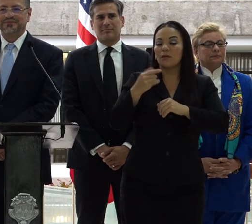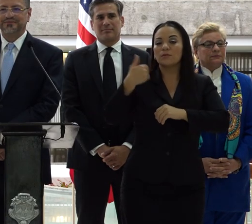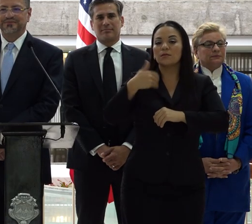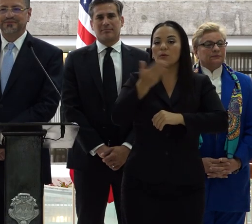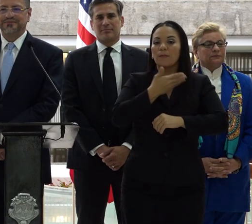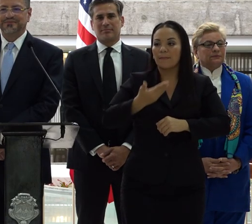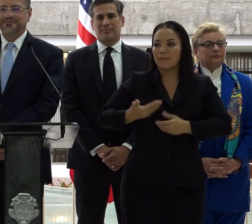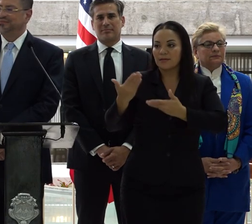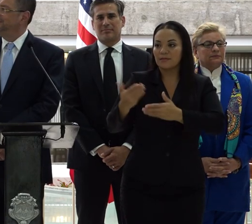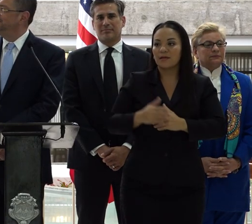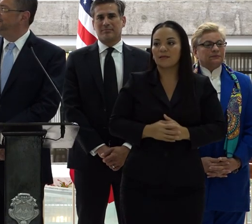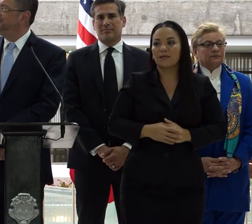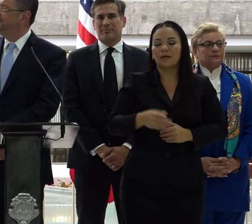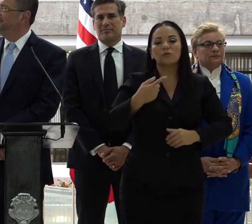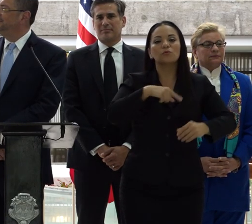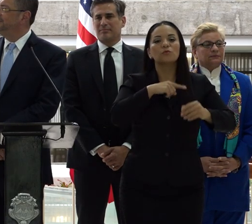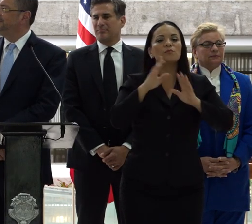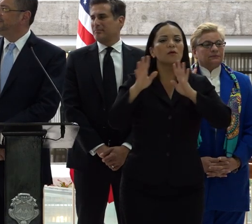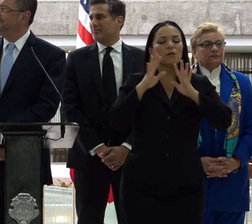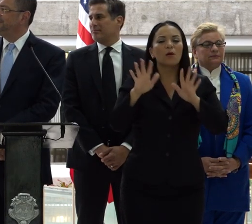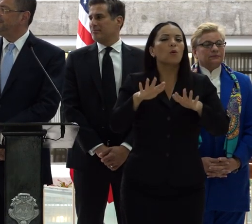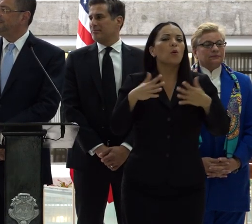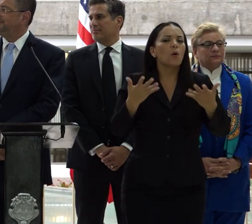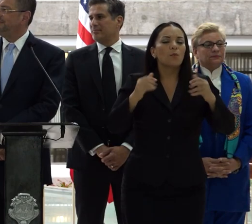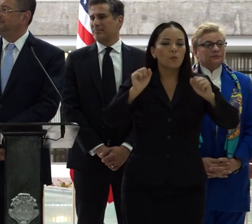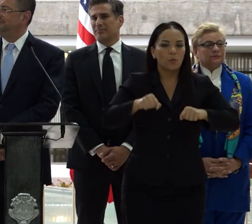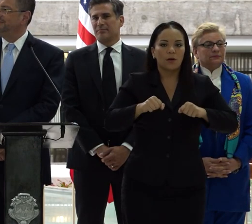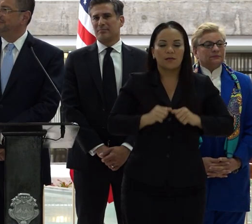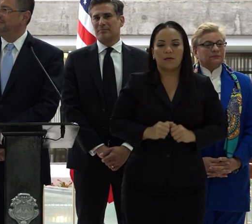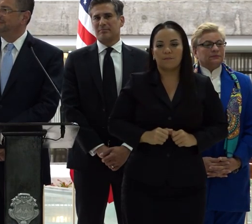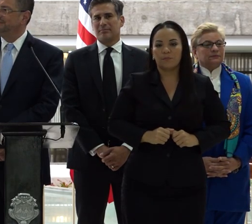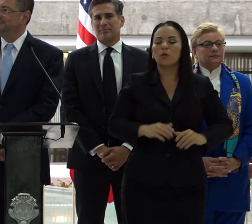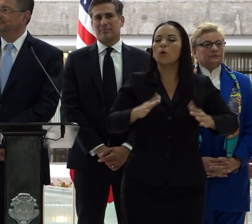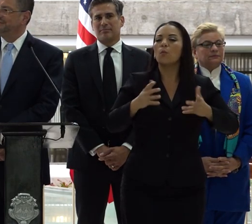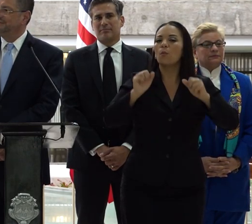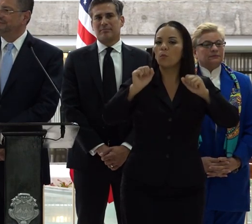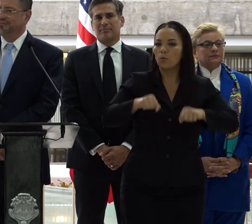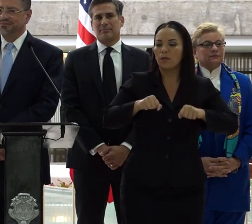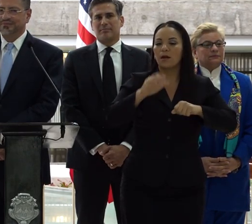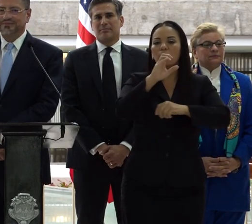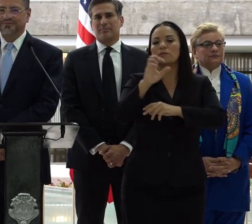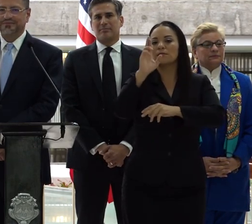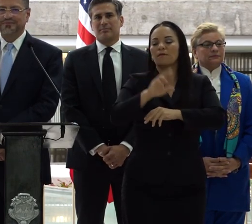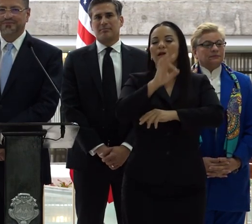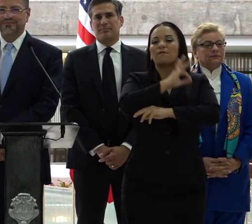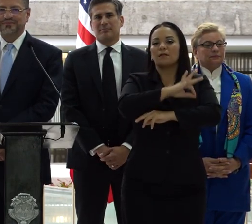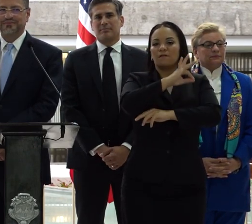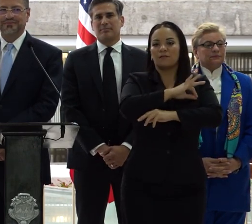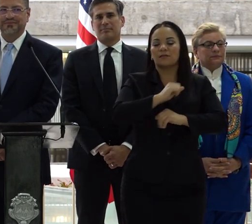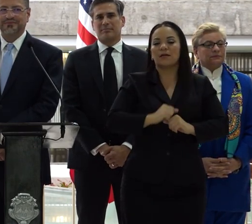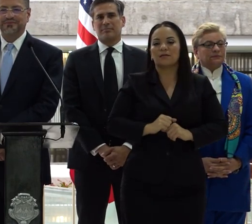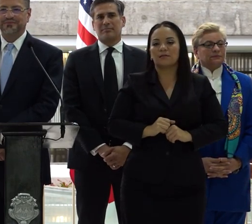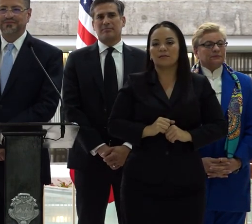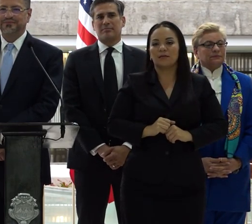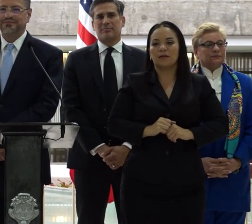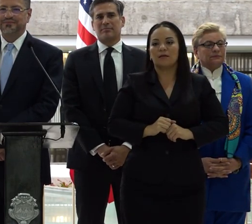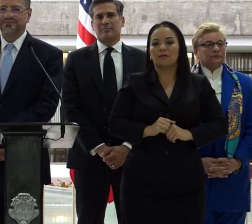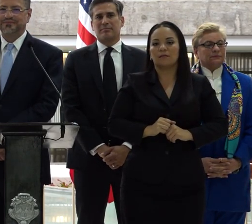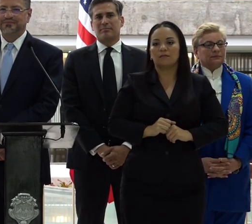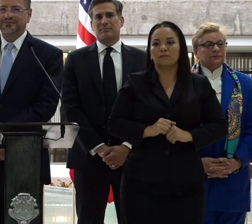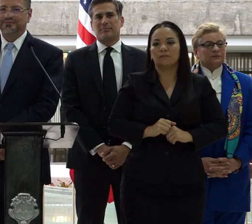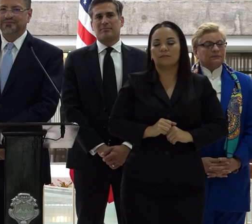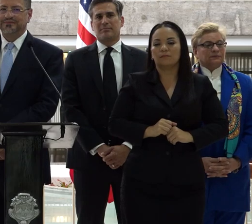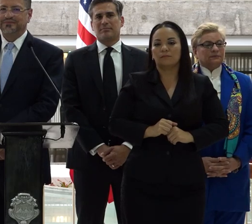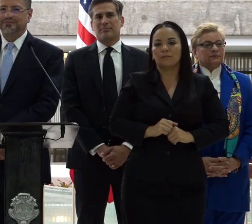señor presidente, hemos hablado de cómo pudiera Costa Rica beneficiarse por la legislación CHIPS